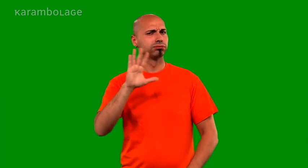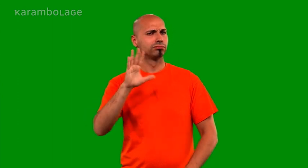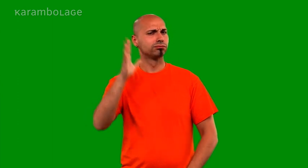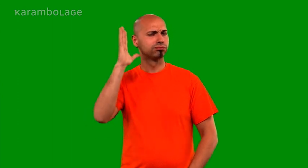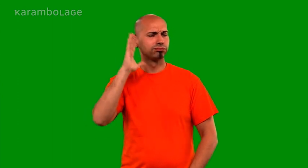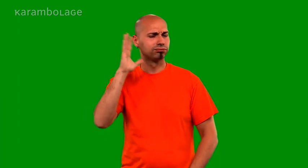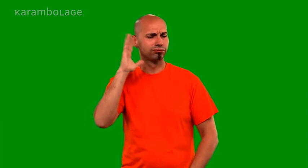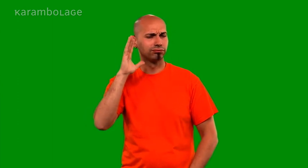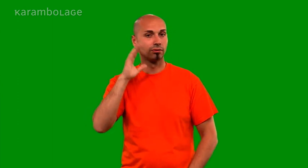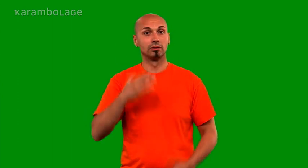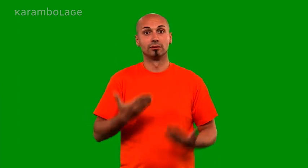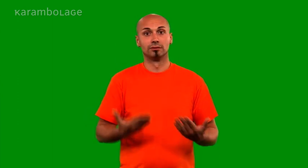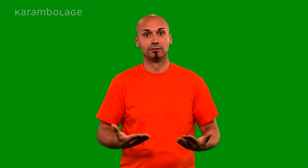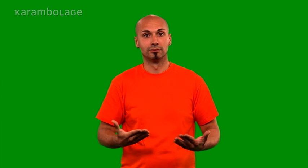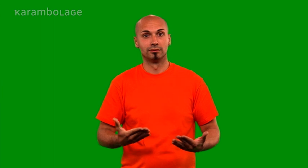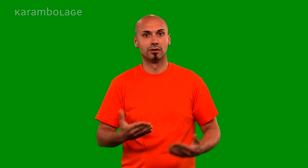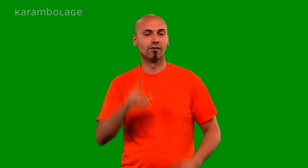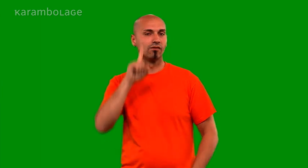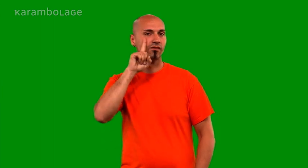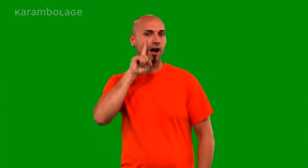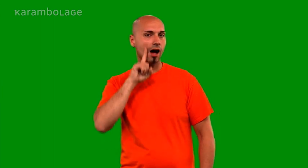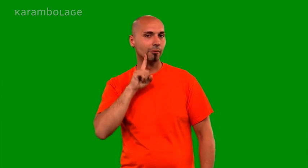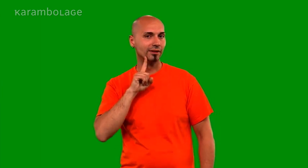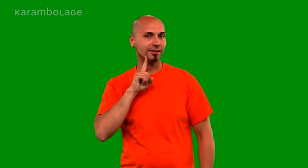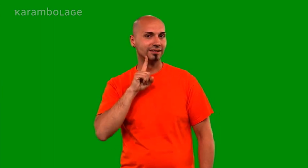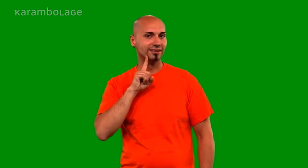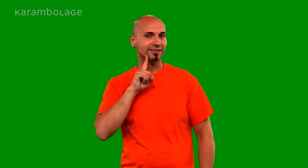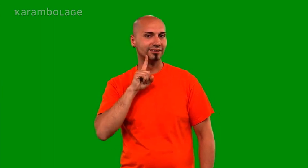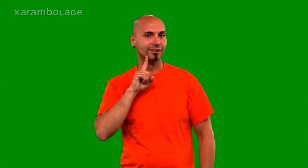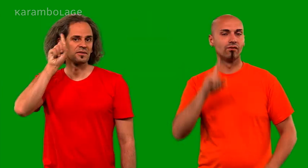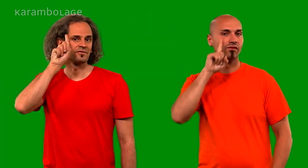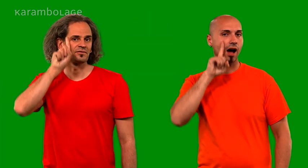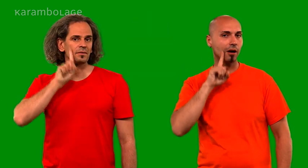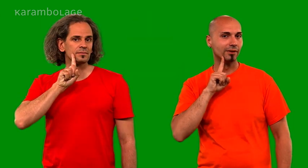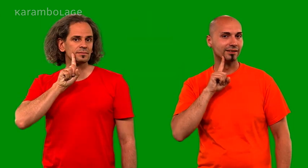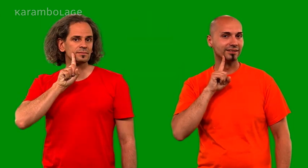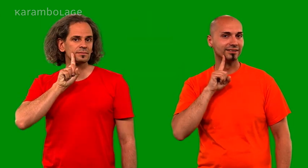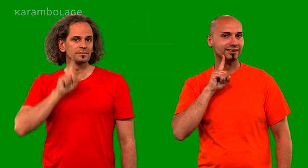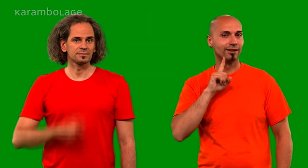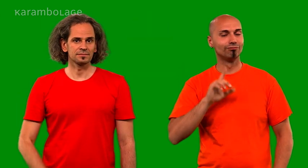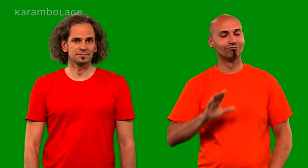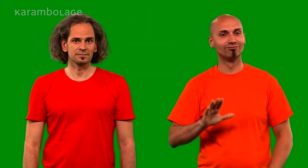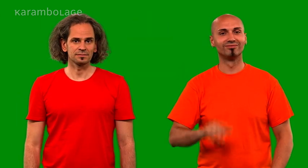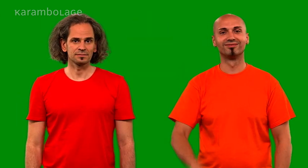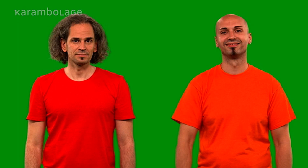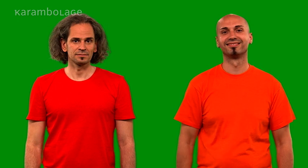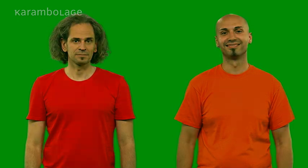Deshalb macht man heute diese Gebärde fast die gleiche wie in Frankreich. Weiter geht's.